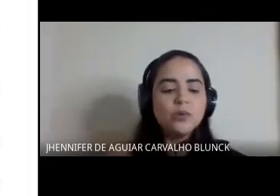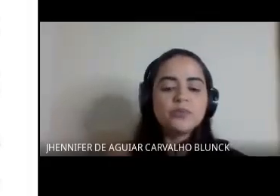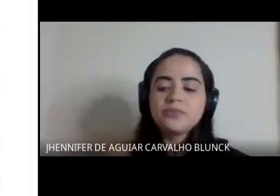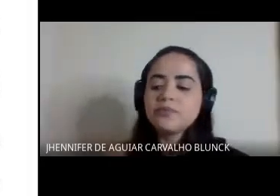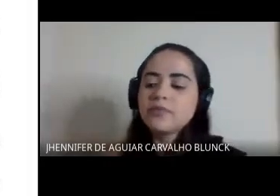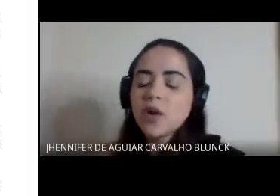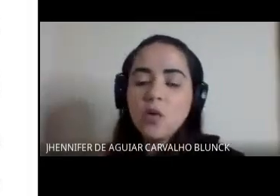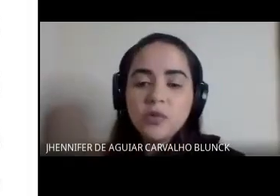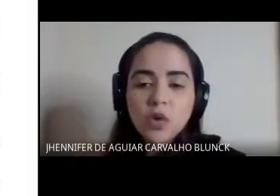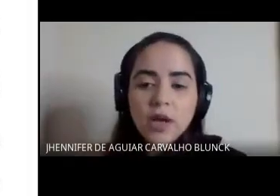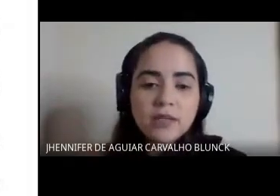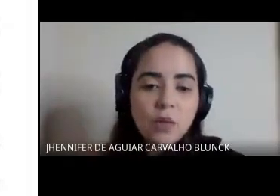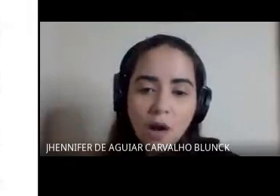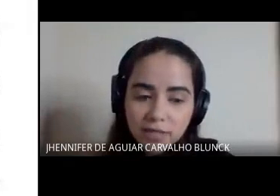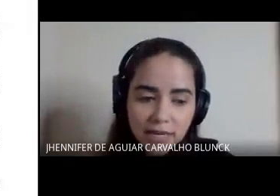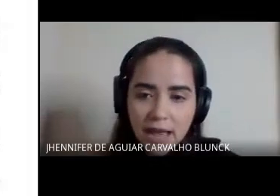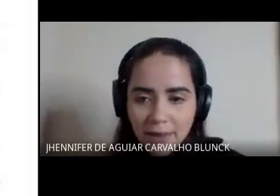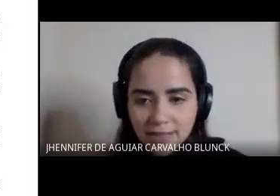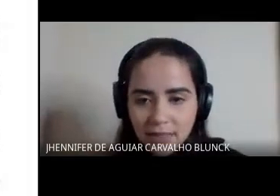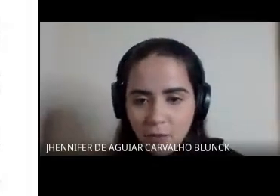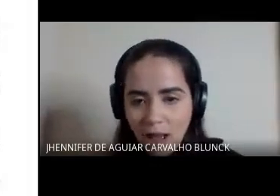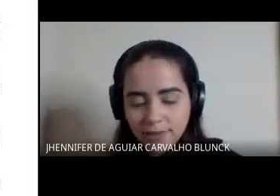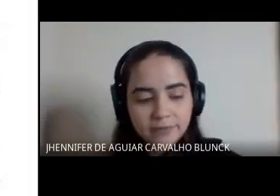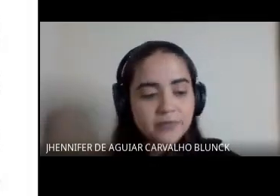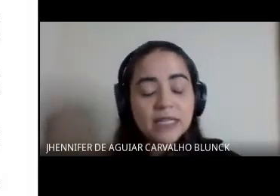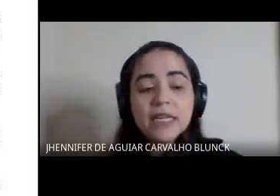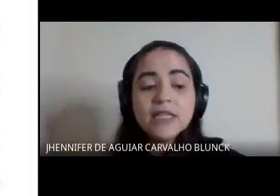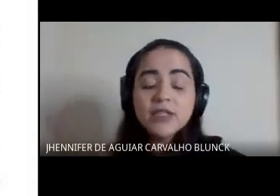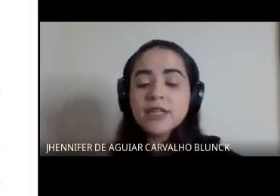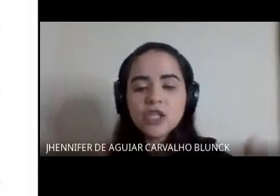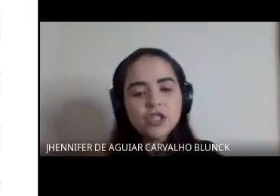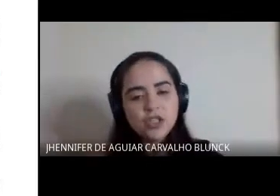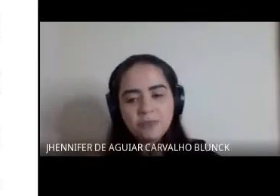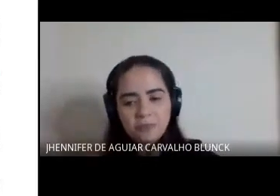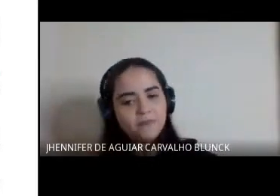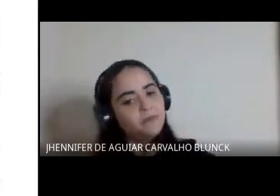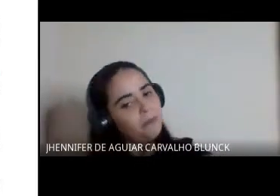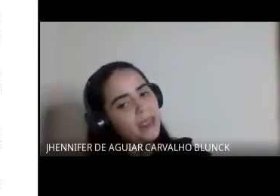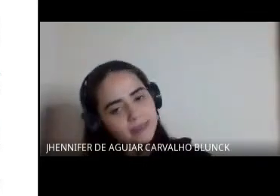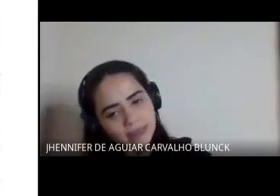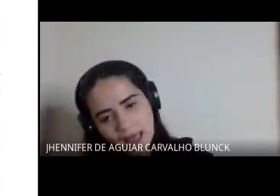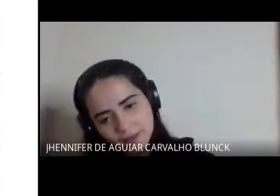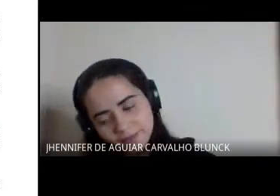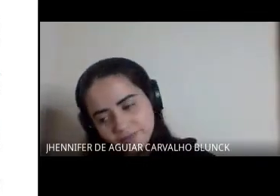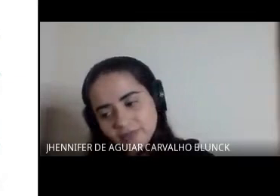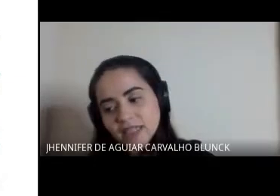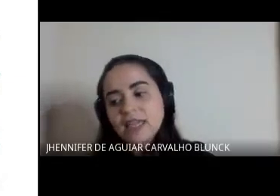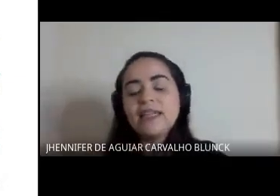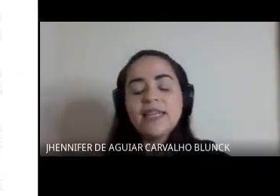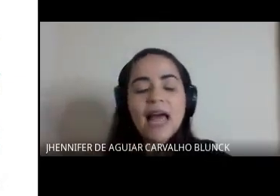analisando as 4 opções, qual seria a mais adequada? Se a gente